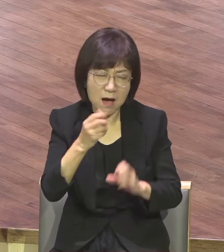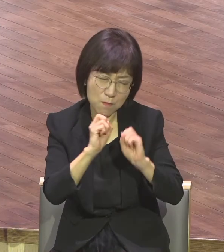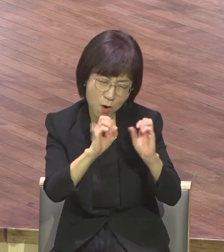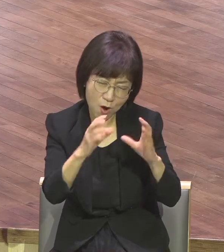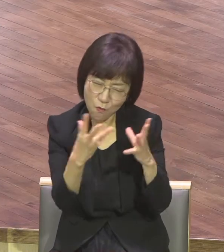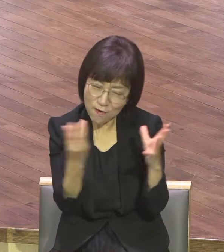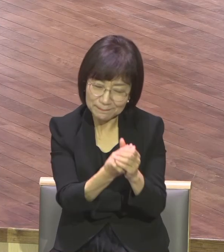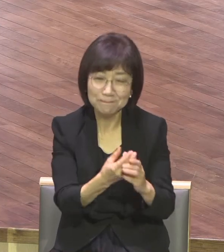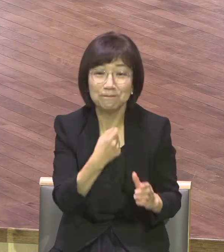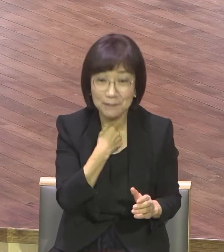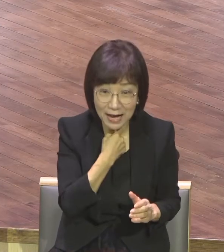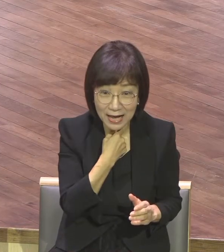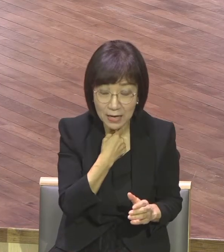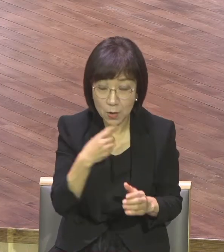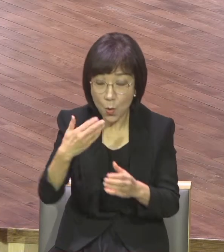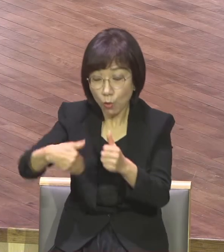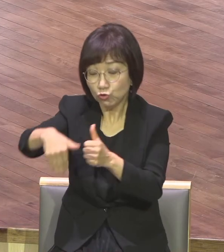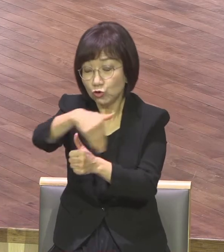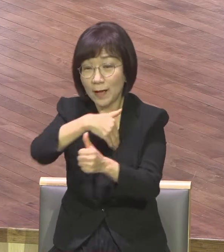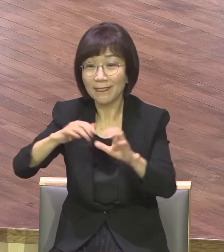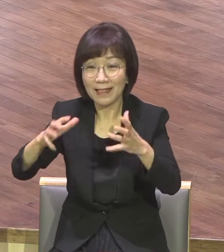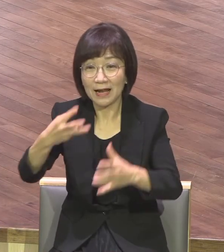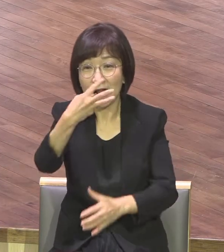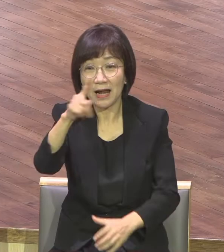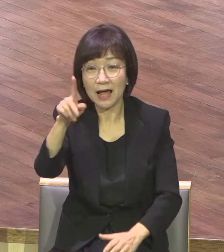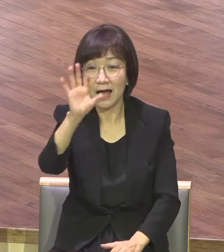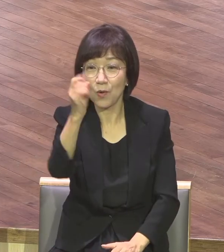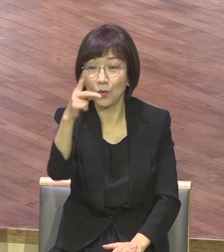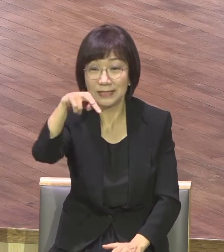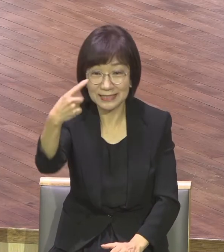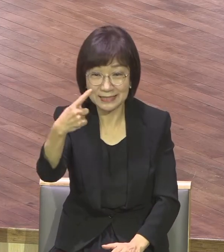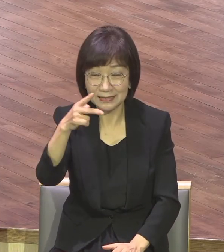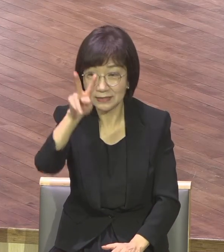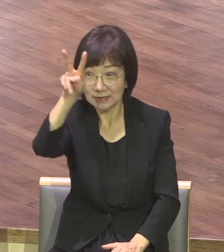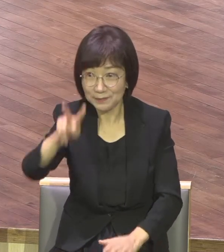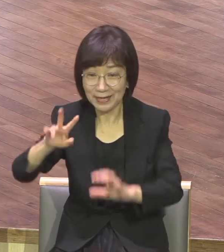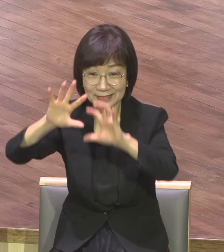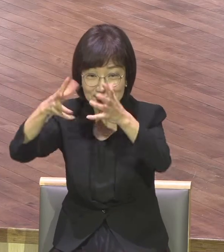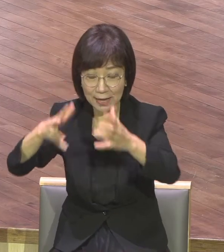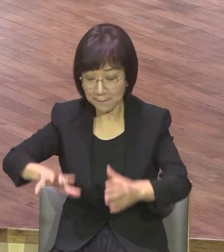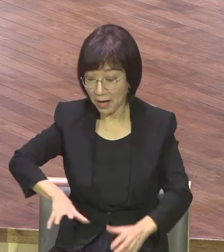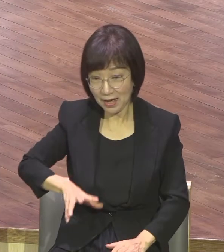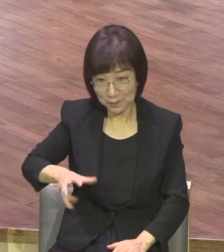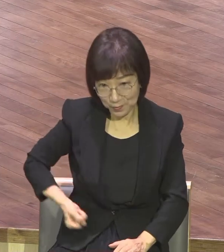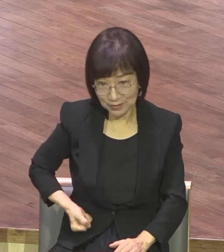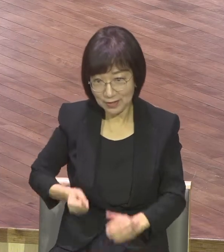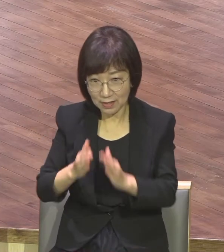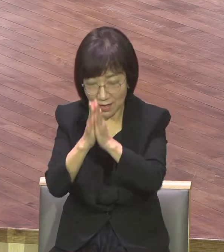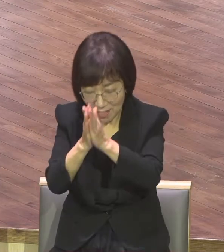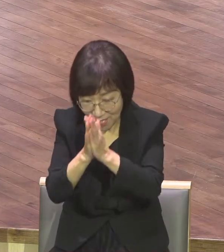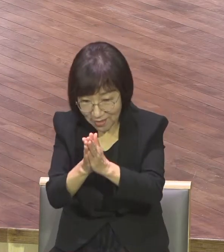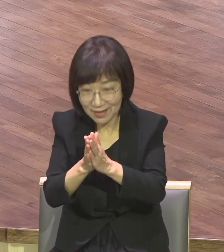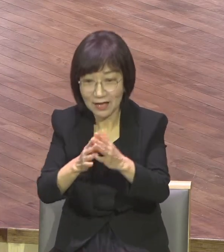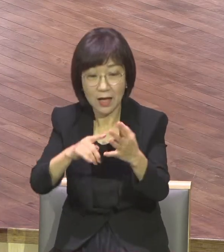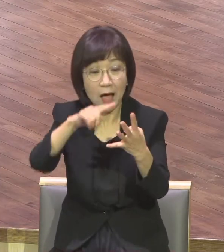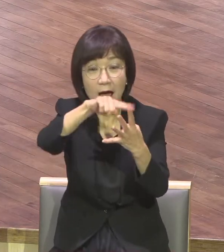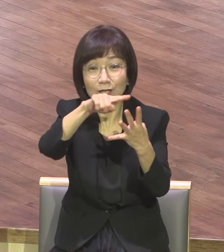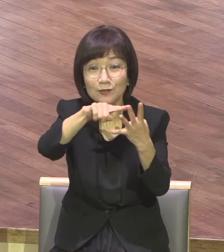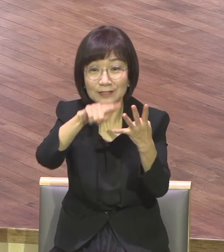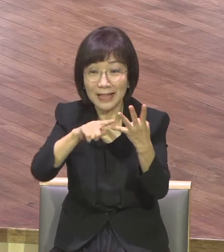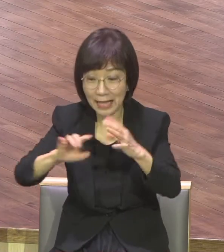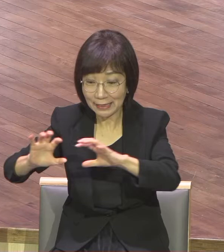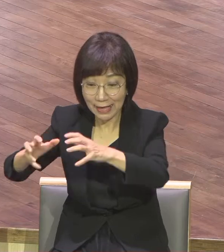이 망대를 세우고 라오스, 베트남, 캄보디아, 이 미얀마 주위 위성도 위성 나라 그